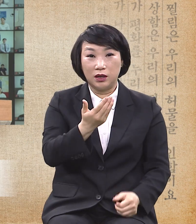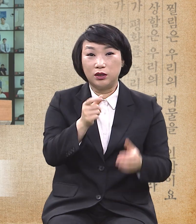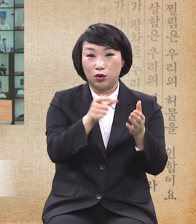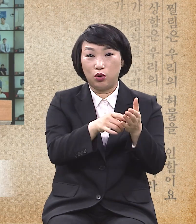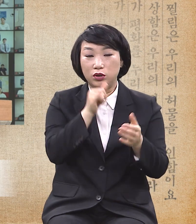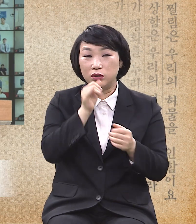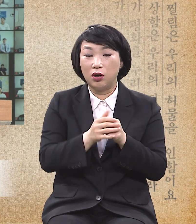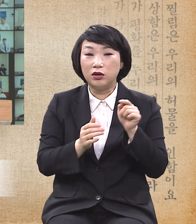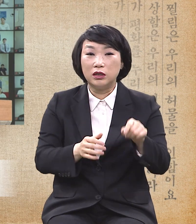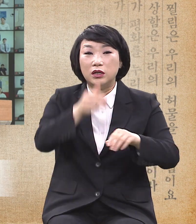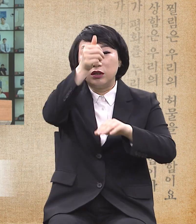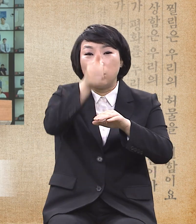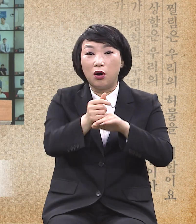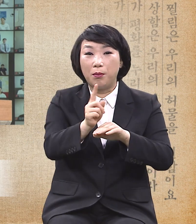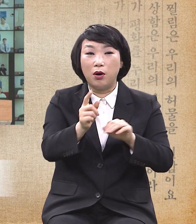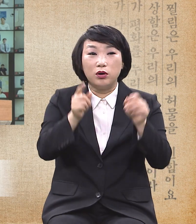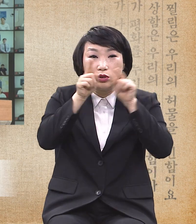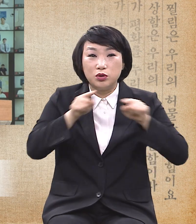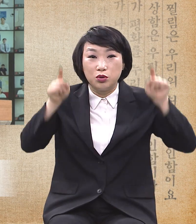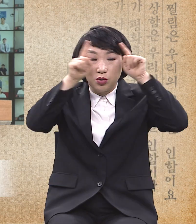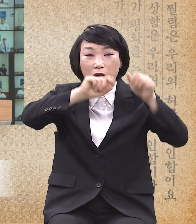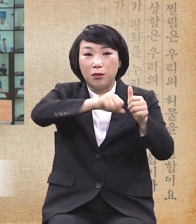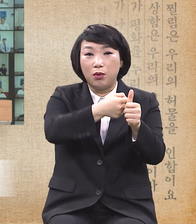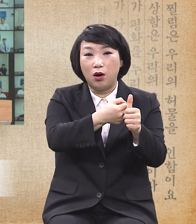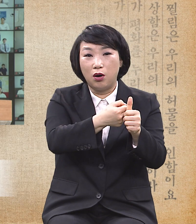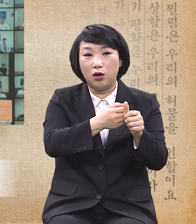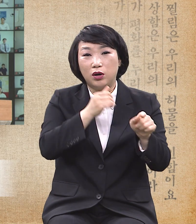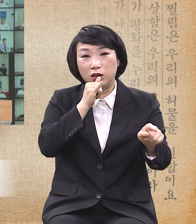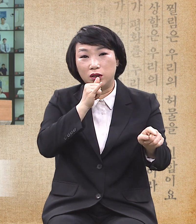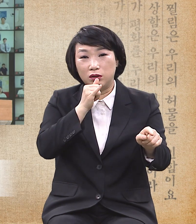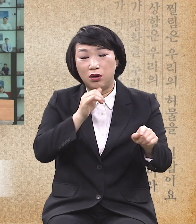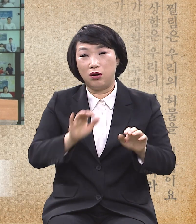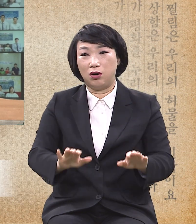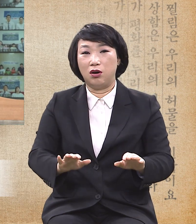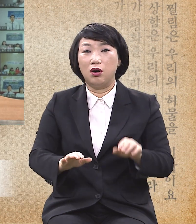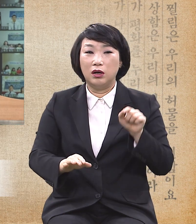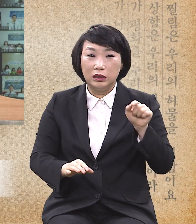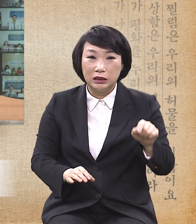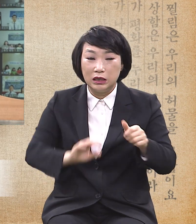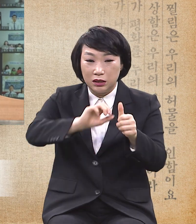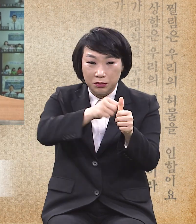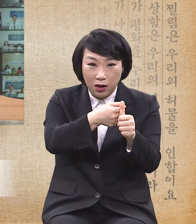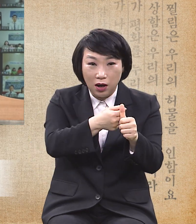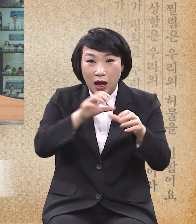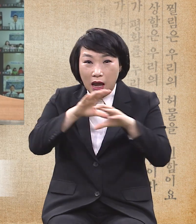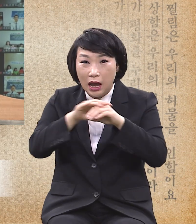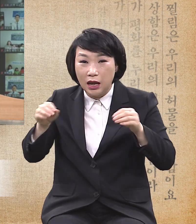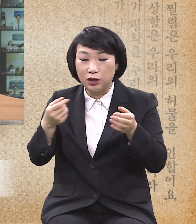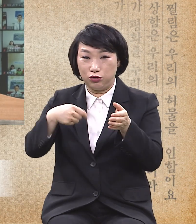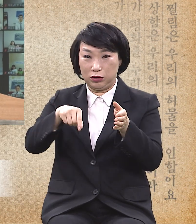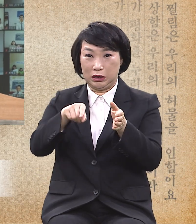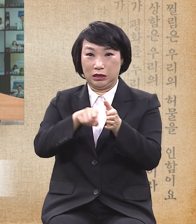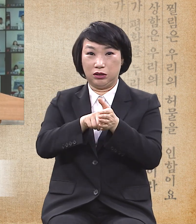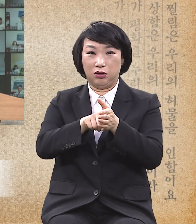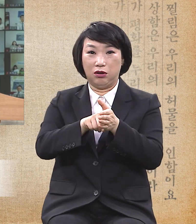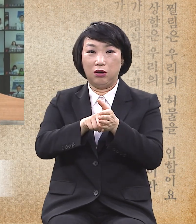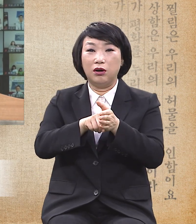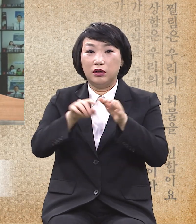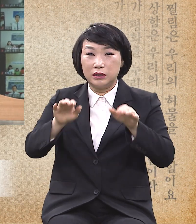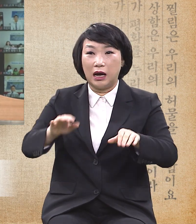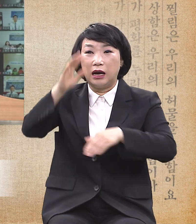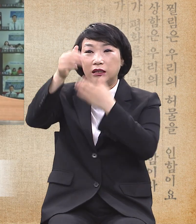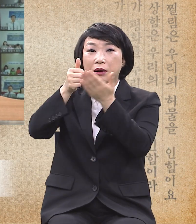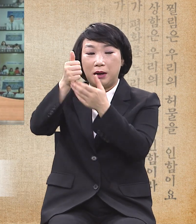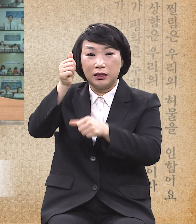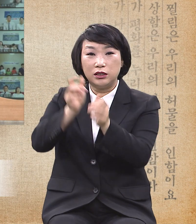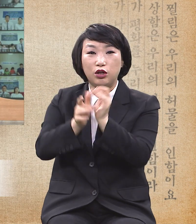했으니 결과는 지옥의 형벌이다 이 말이요. 이 형벌을 해결해 주기 위해서